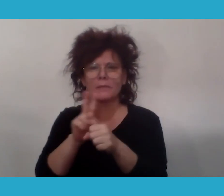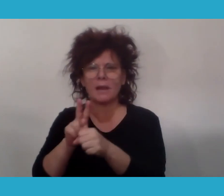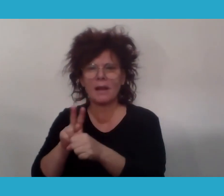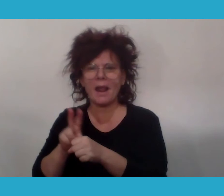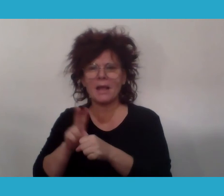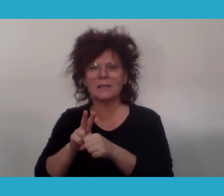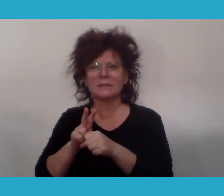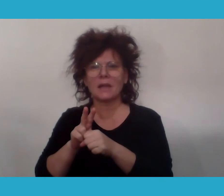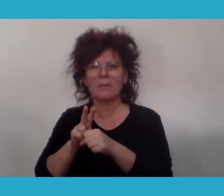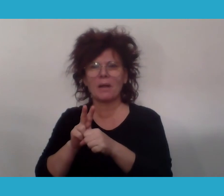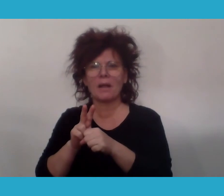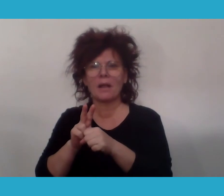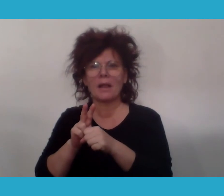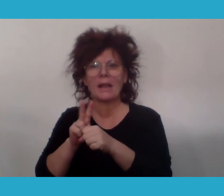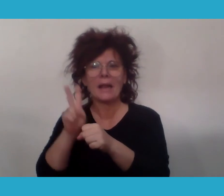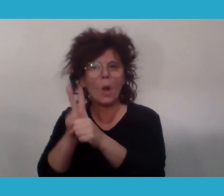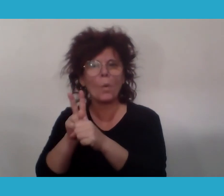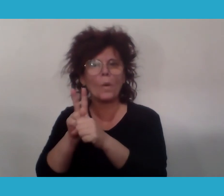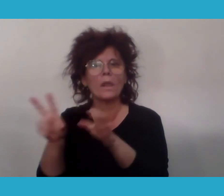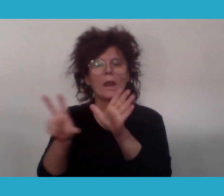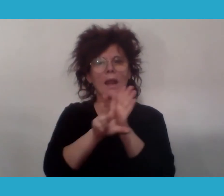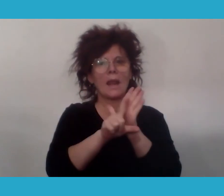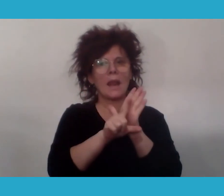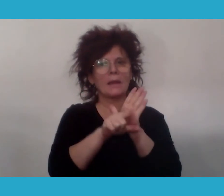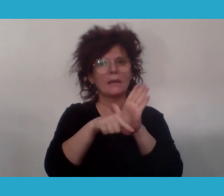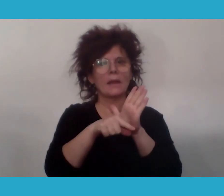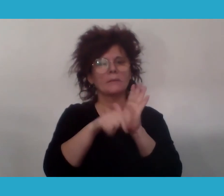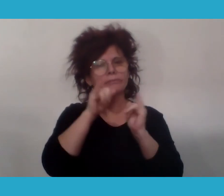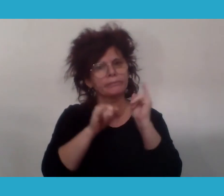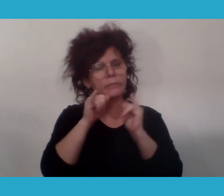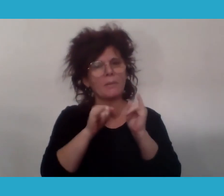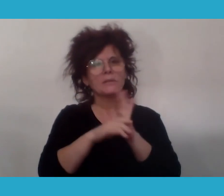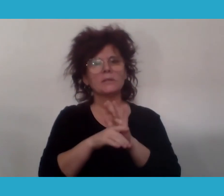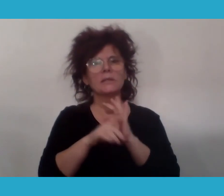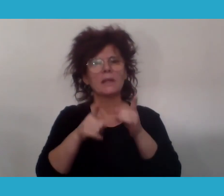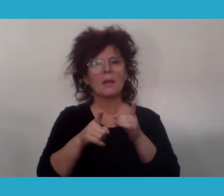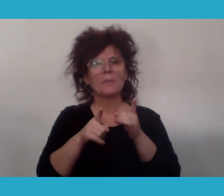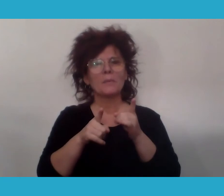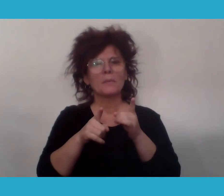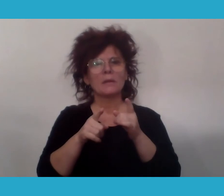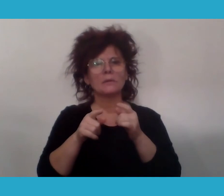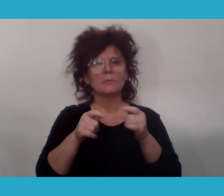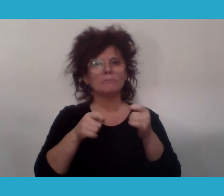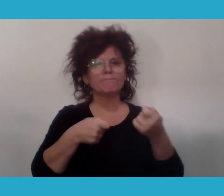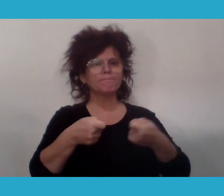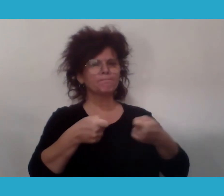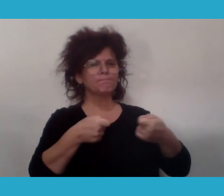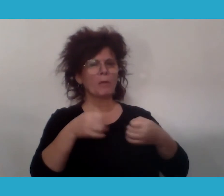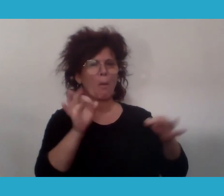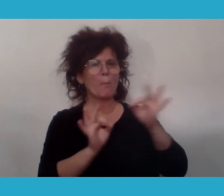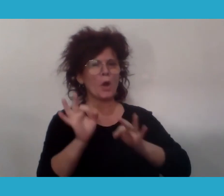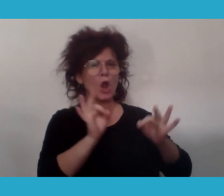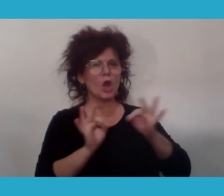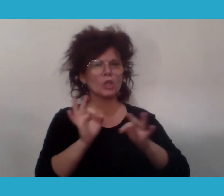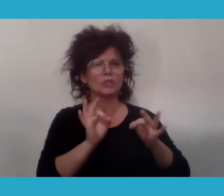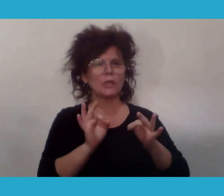protegidas por la legislación nacional y municipal, las que menciona. También es constante la referencia a futuros ajustes del proyecto, lo que resulta